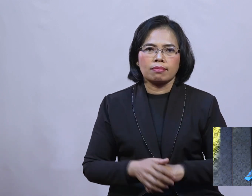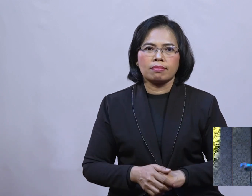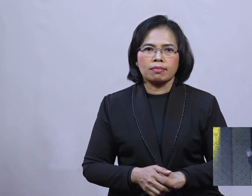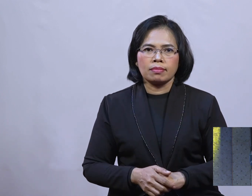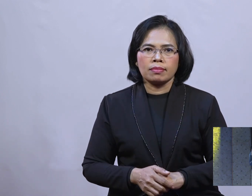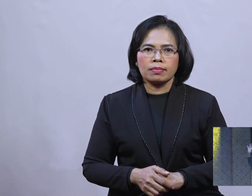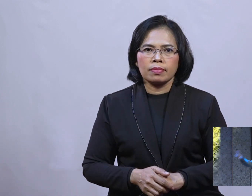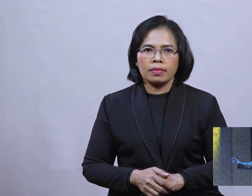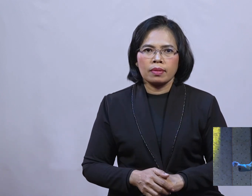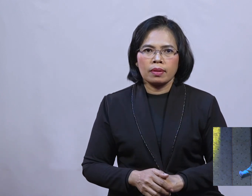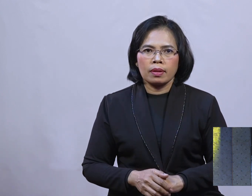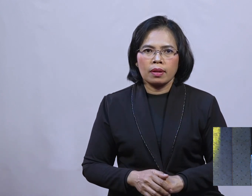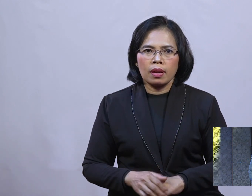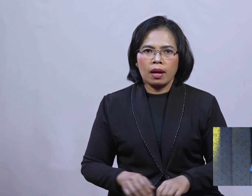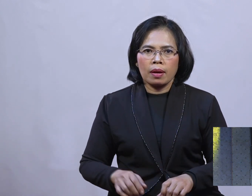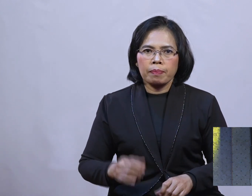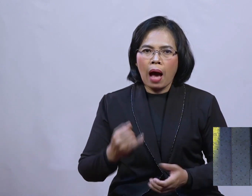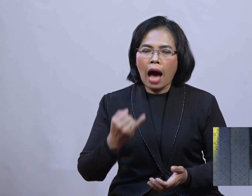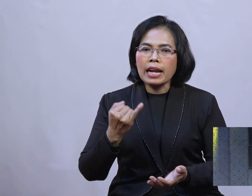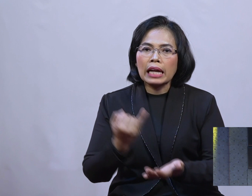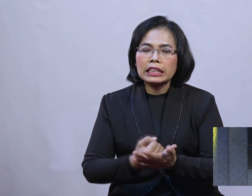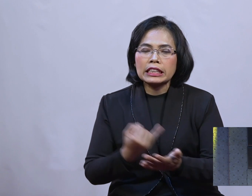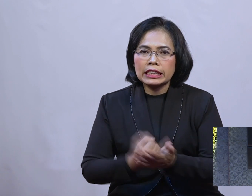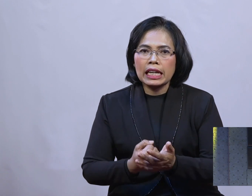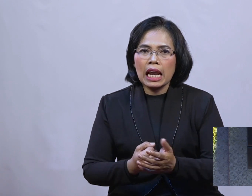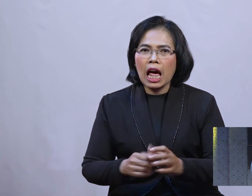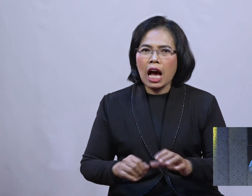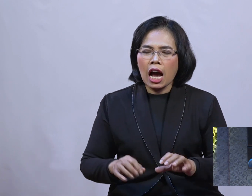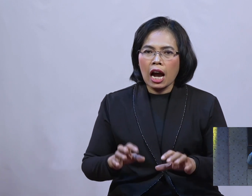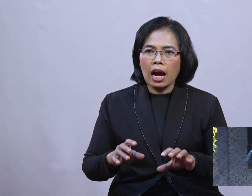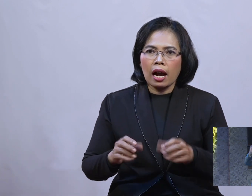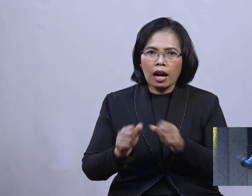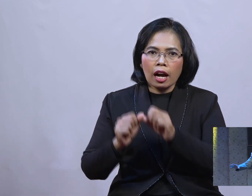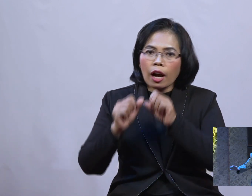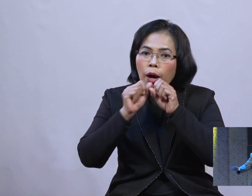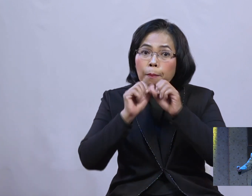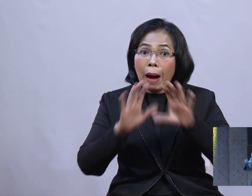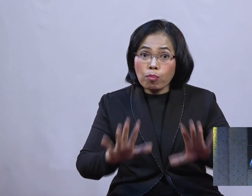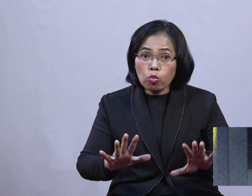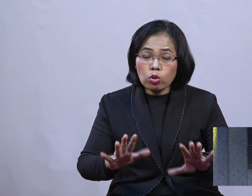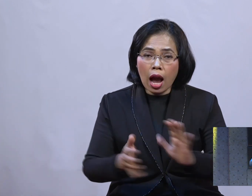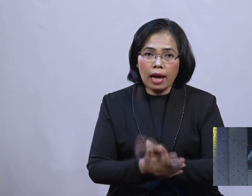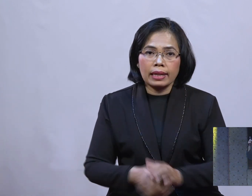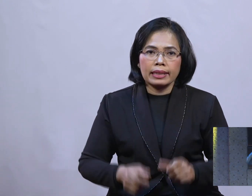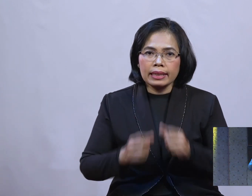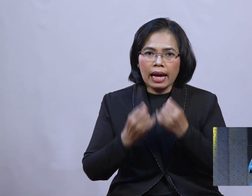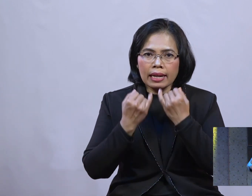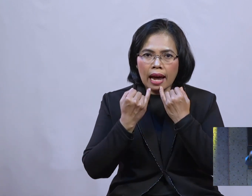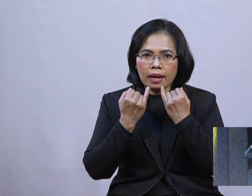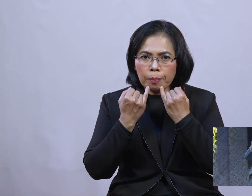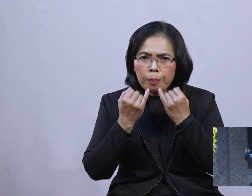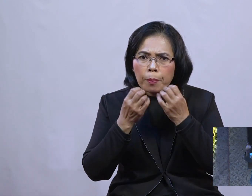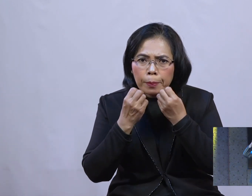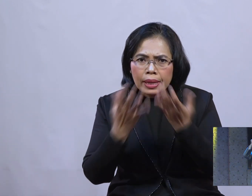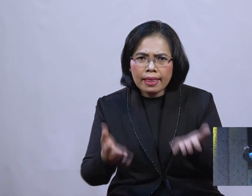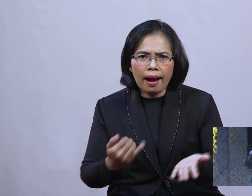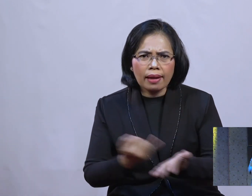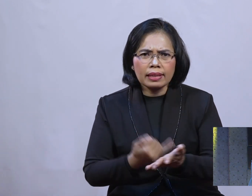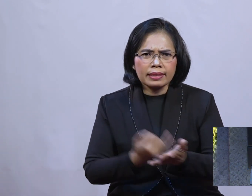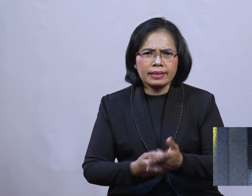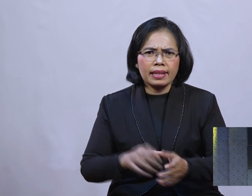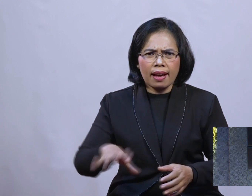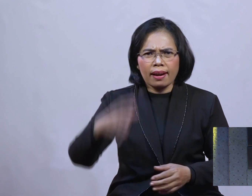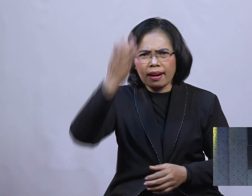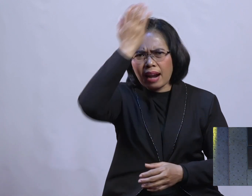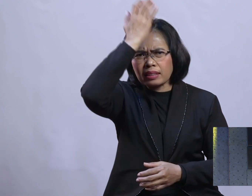bingung ada orang yang menyebut hijau kemakmuran lah Injil penderitaan lah Injil Kerajaan lahil apa yang saya tahu damarkita cuma satu